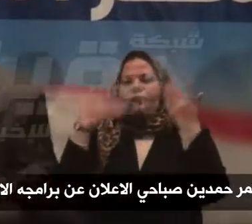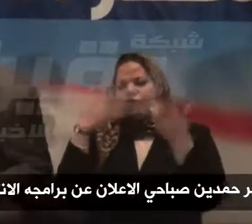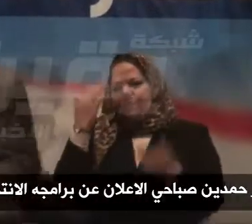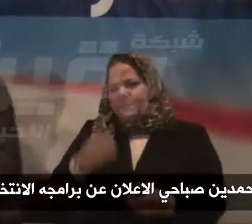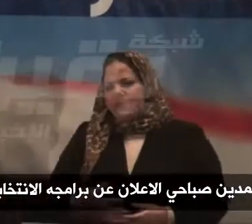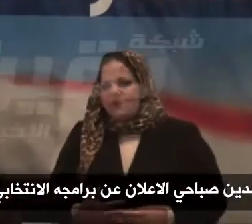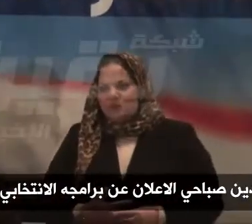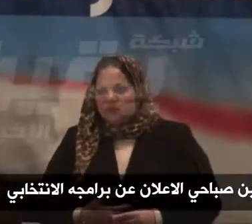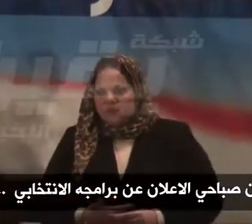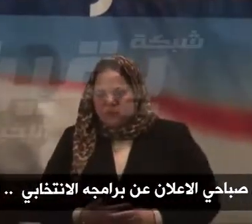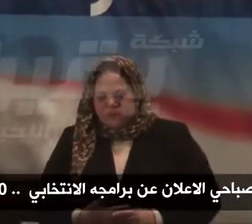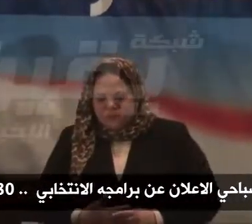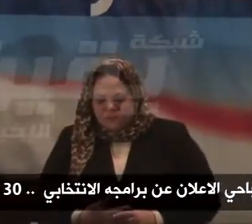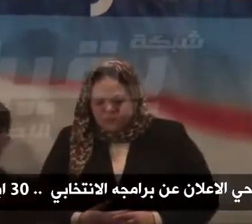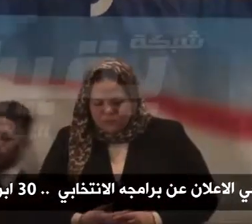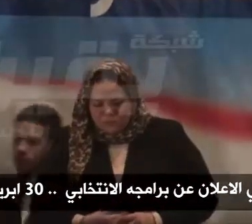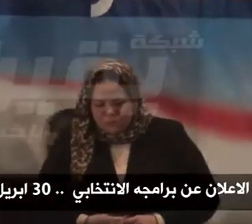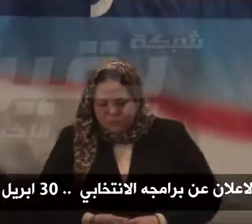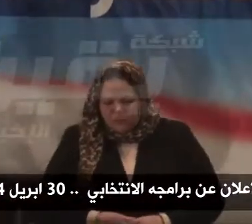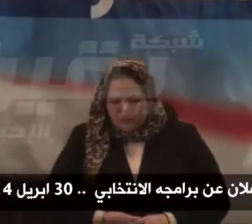وشكرا.